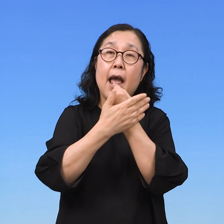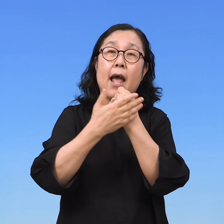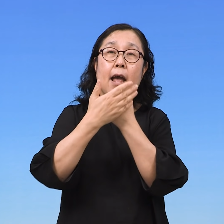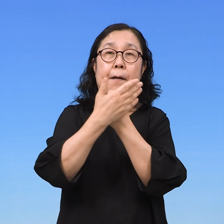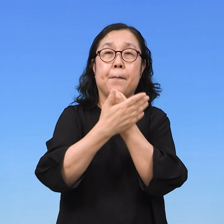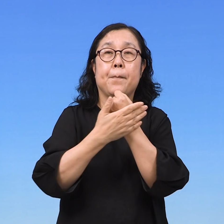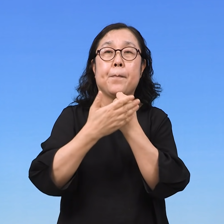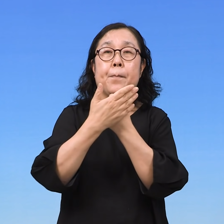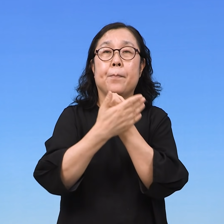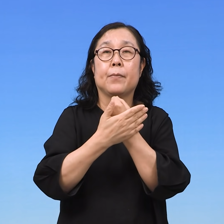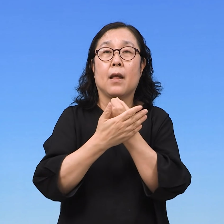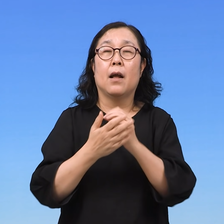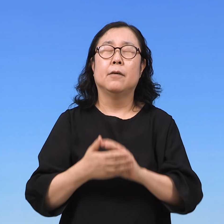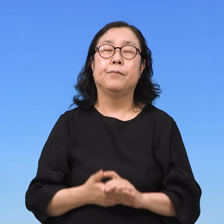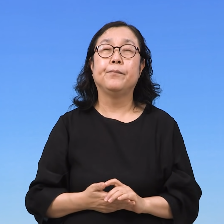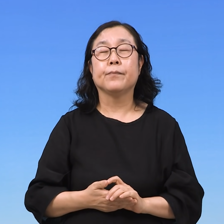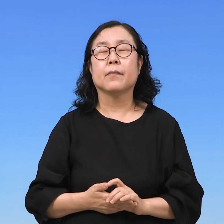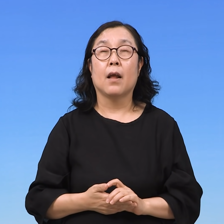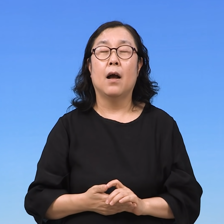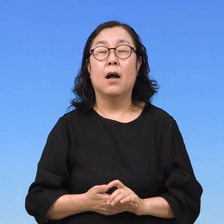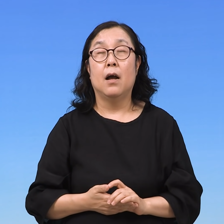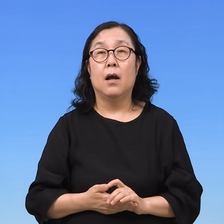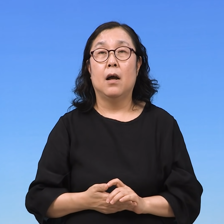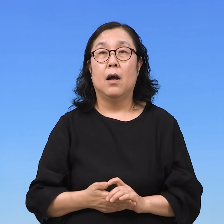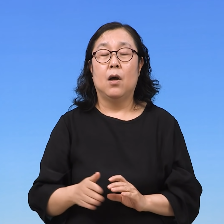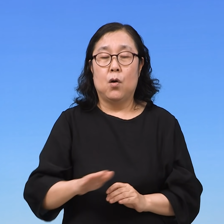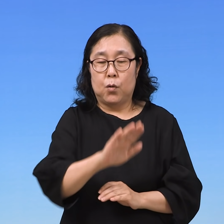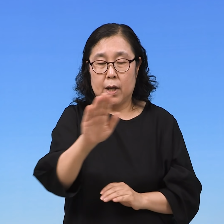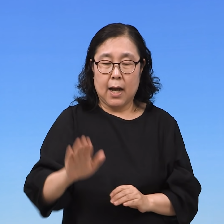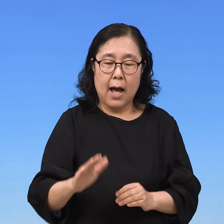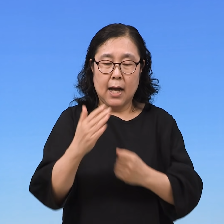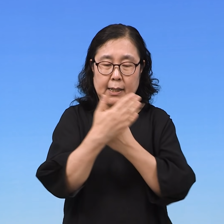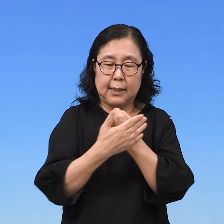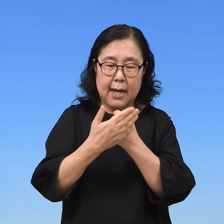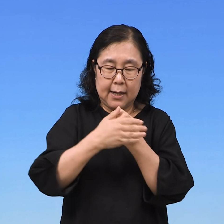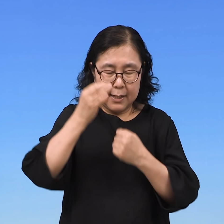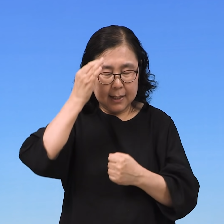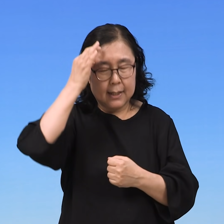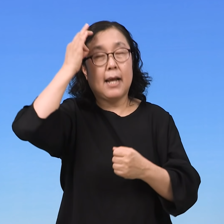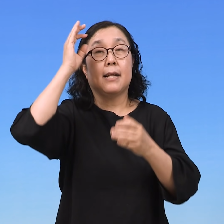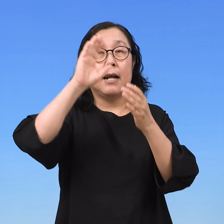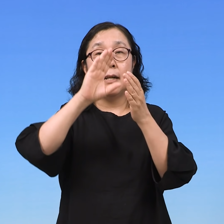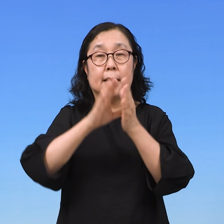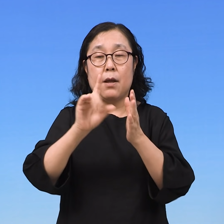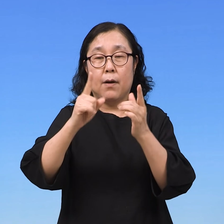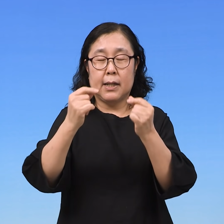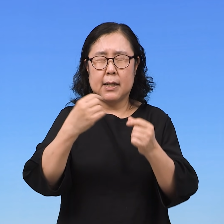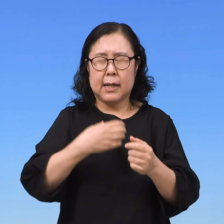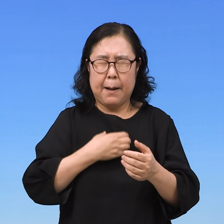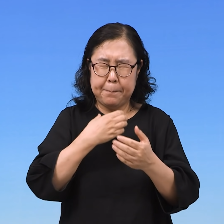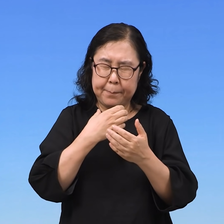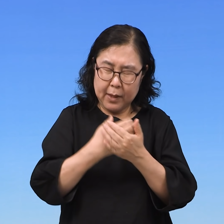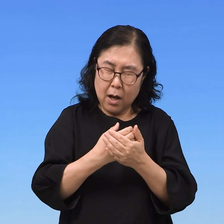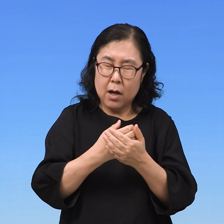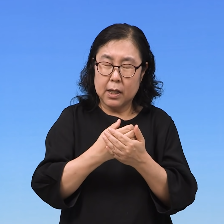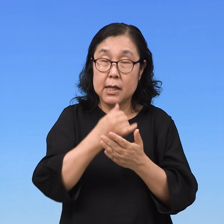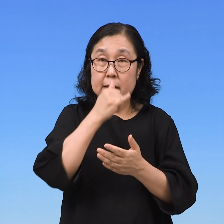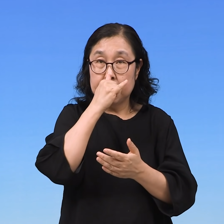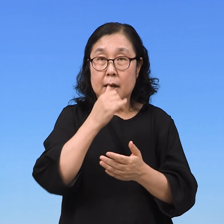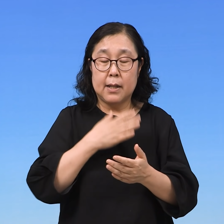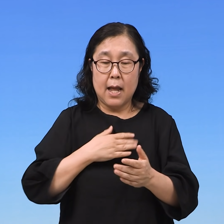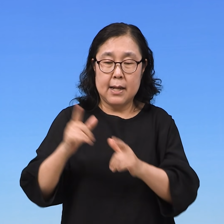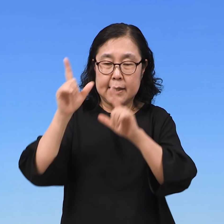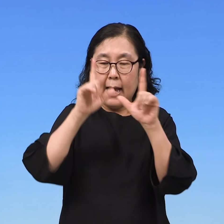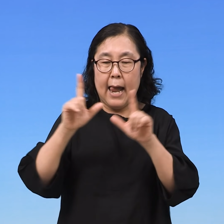하나님의 은혜. 여러분, 우리가요, 은혜를 은혜로 할 때 이런 감격이 와요. 내 삶을